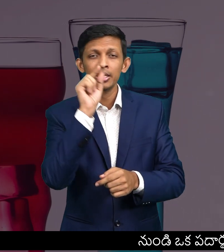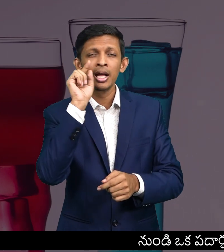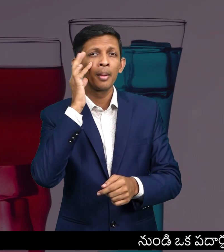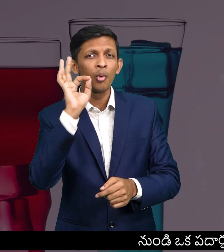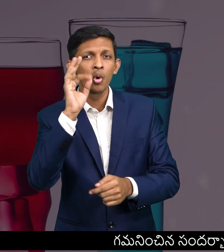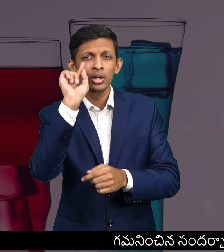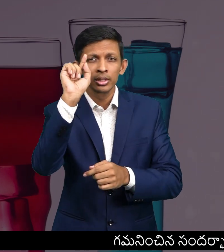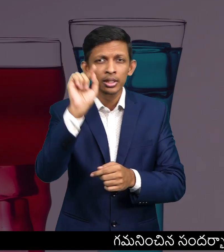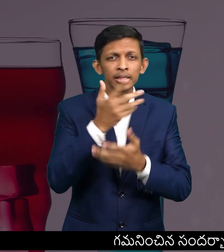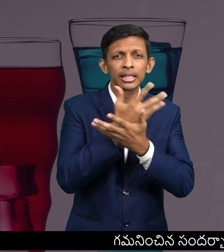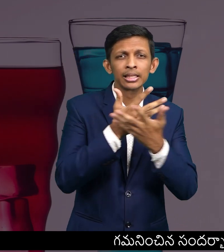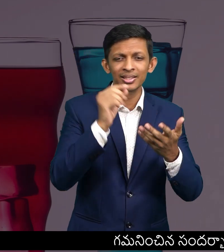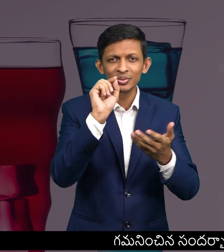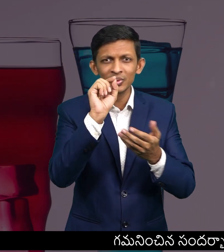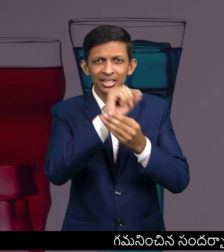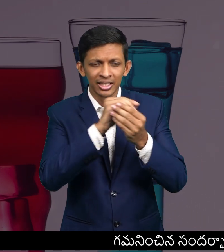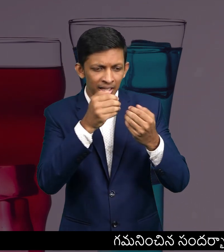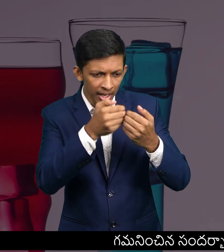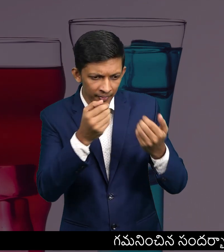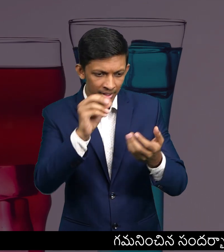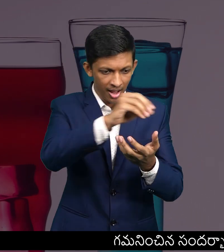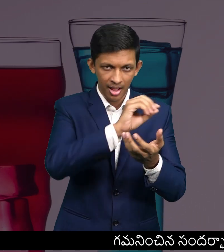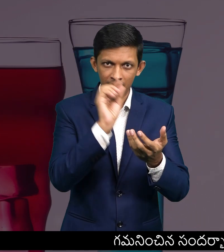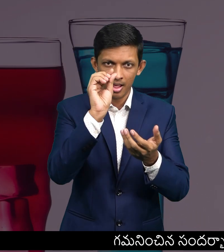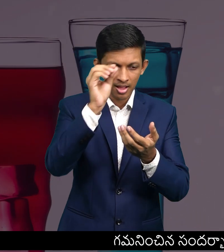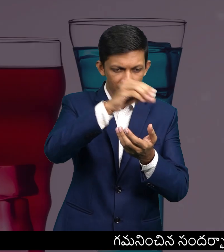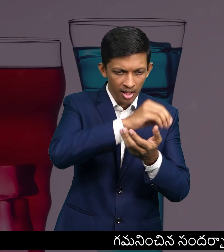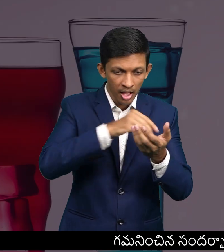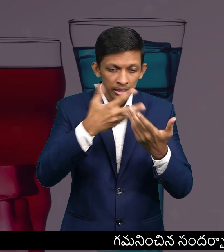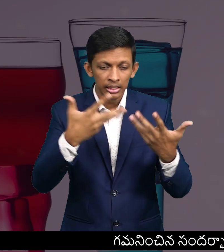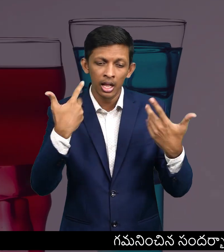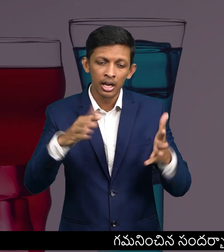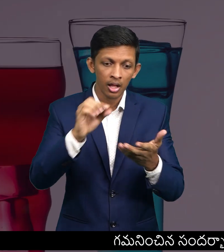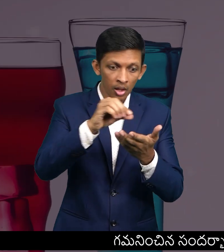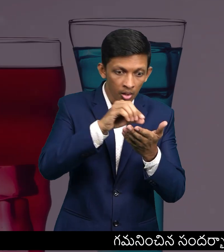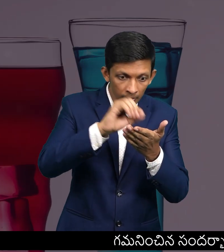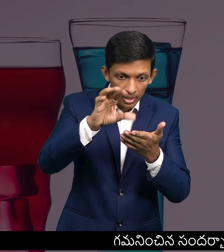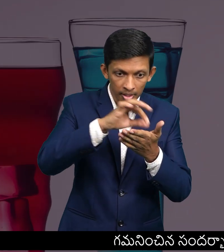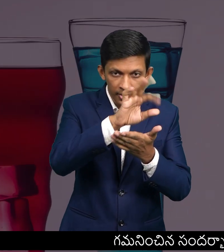చేయబడ్డాన్ని గమనించిన సందర్భాలు మనకు చాలా ఉన్నాయి.